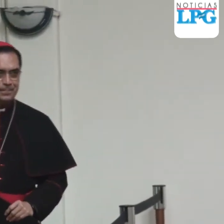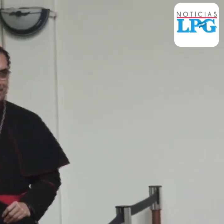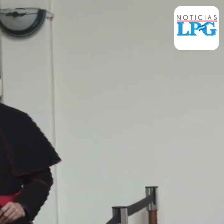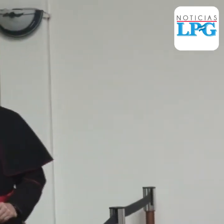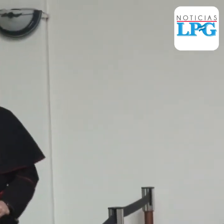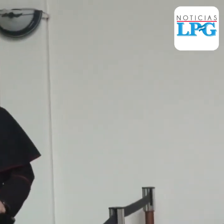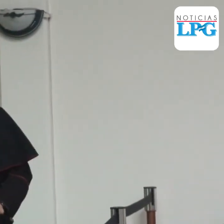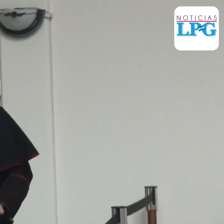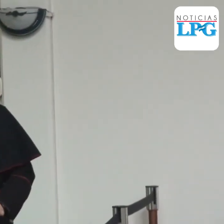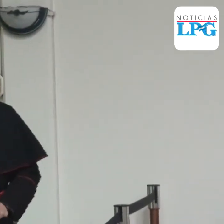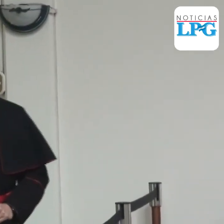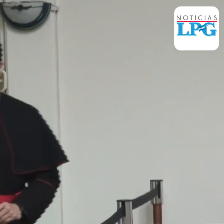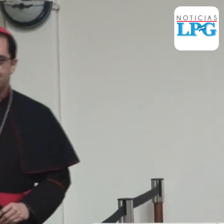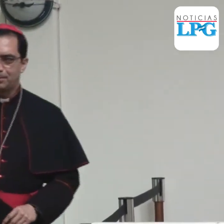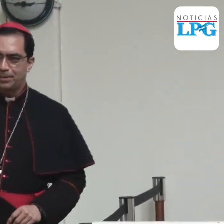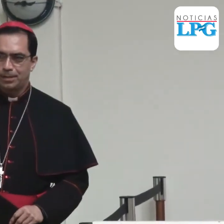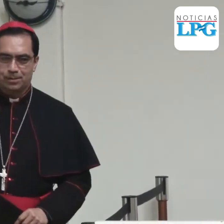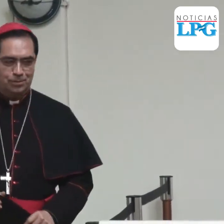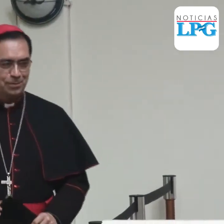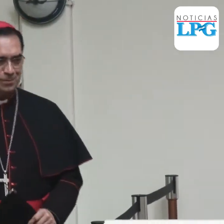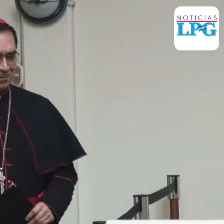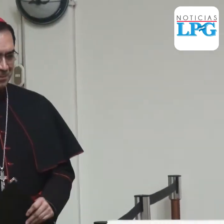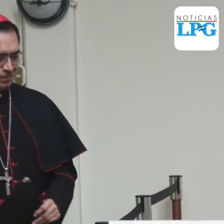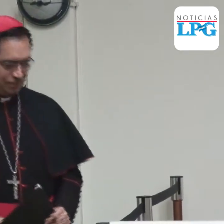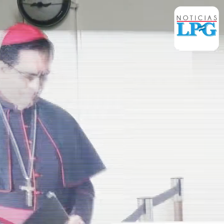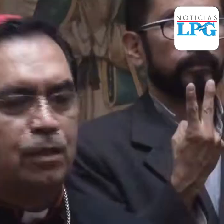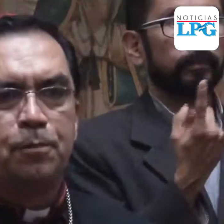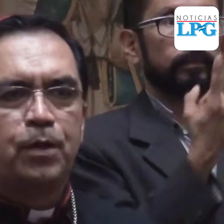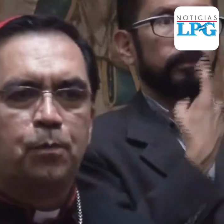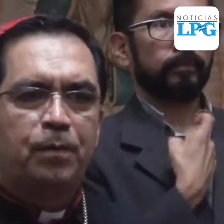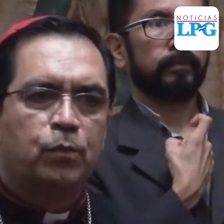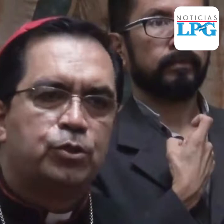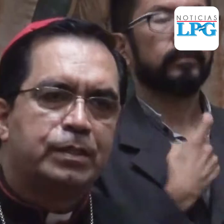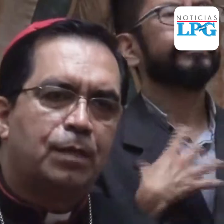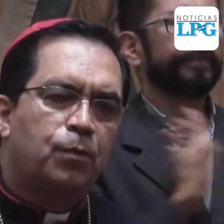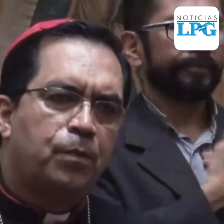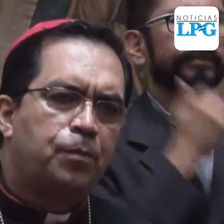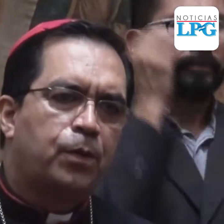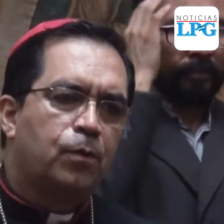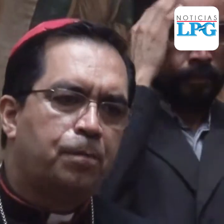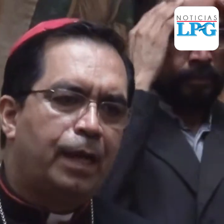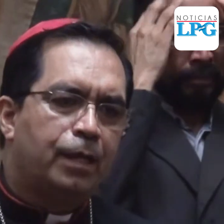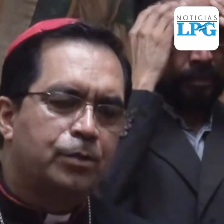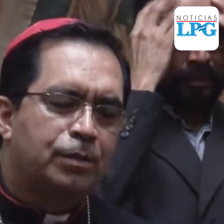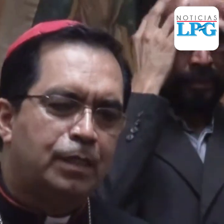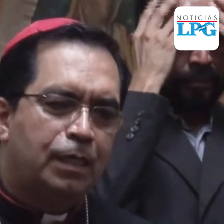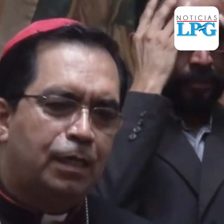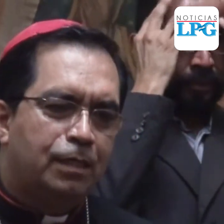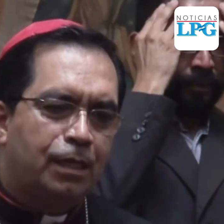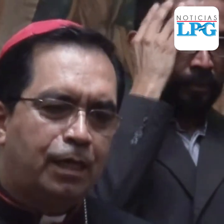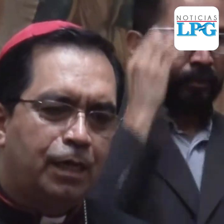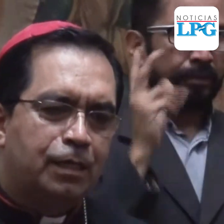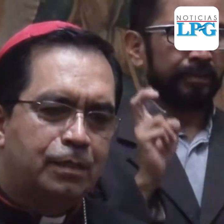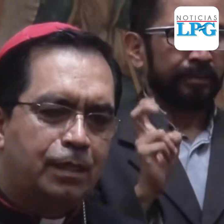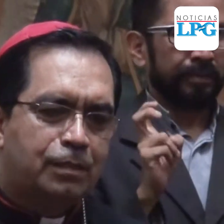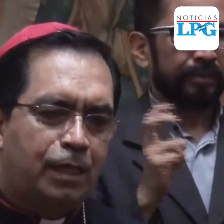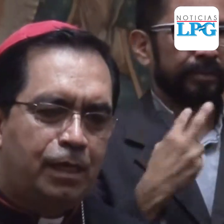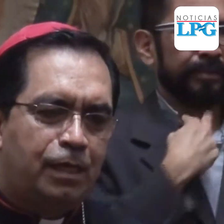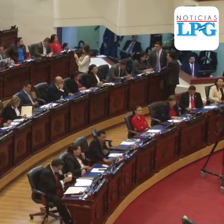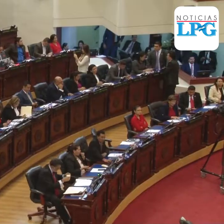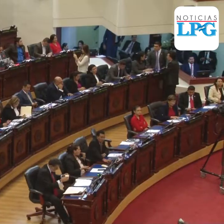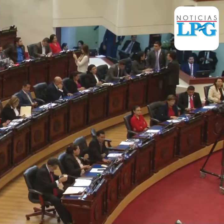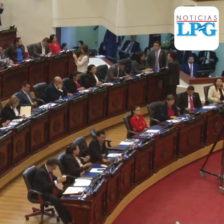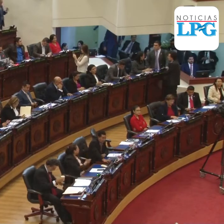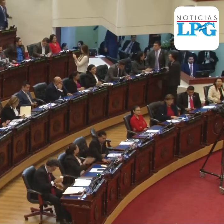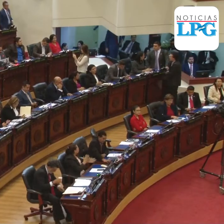Durante una conferencia de prensa, el arzobispo de San Salvador, Monseñor José Luis Escobar Alas, expresó el descontento de la Iglesia